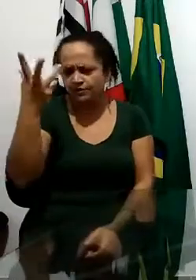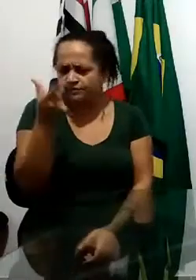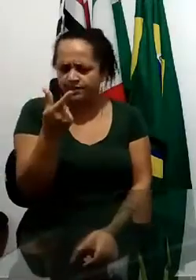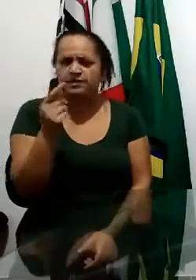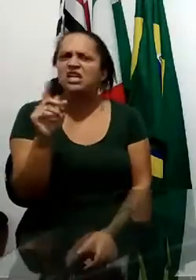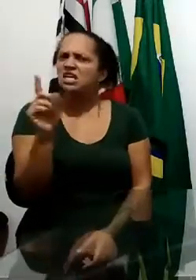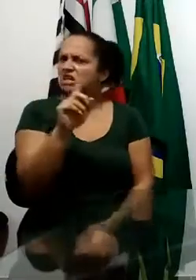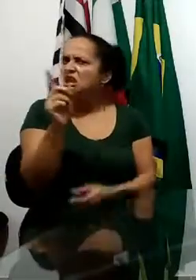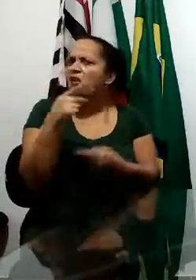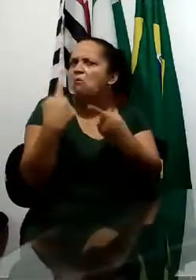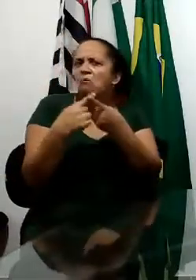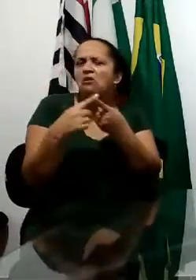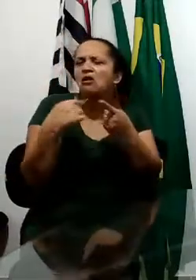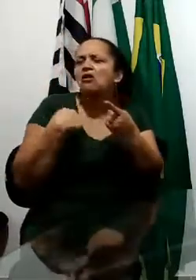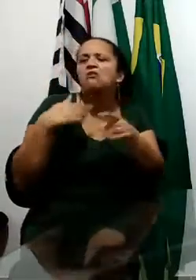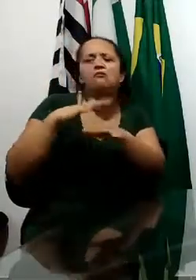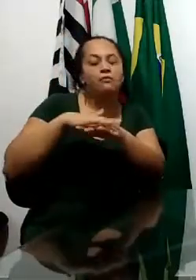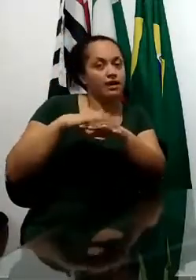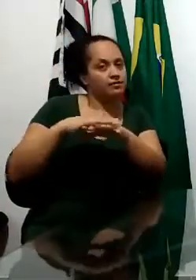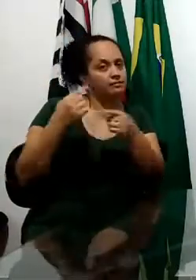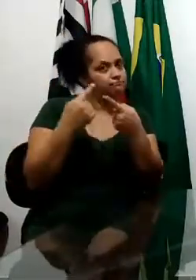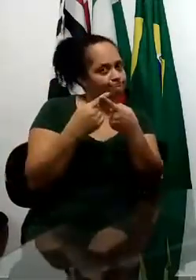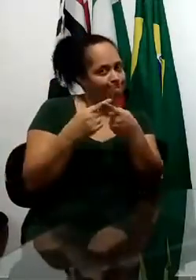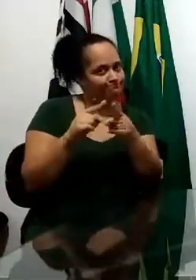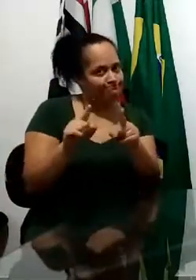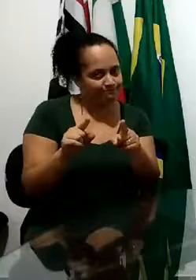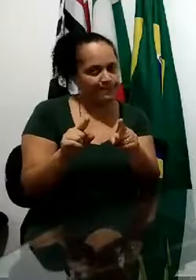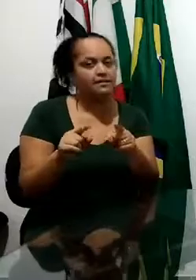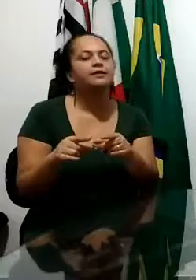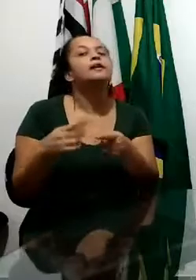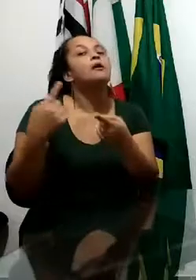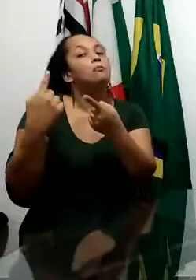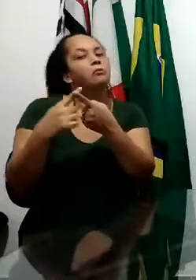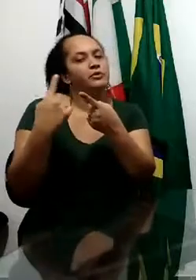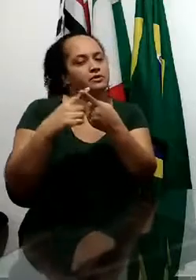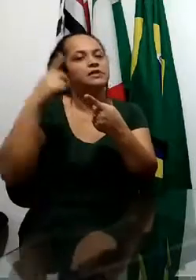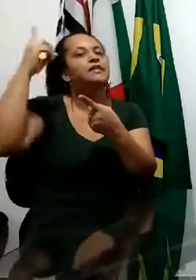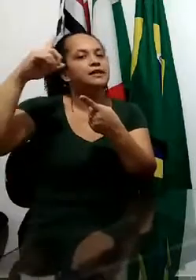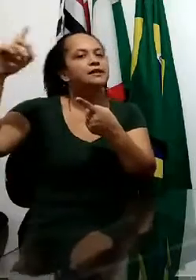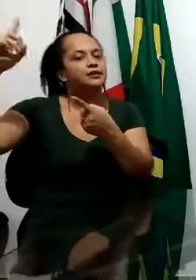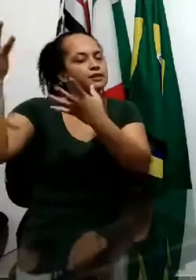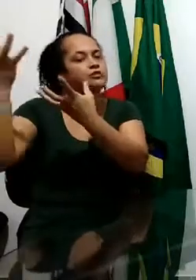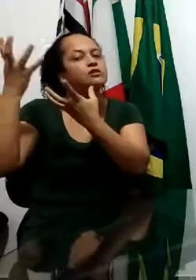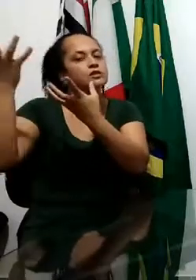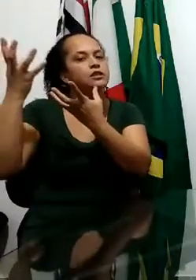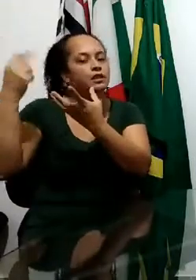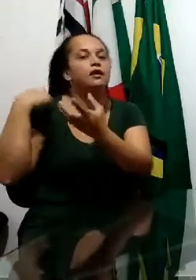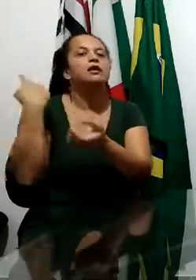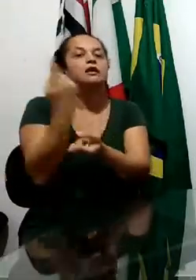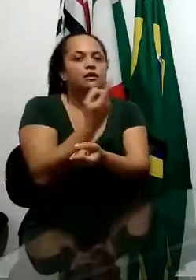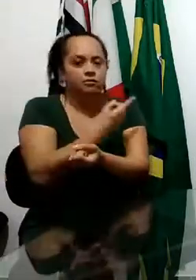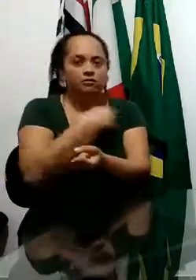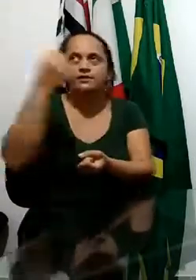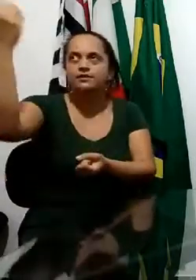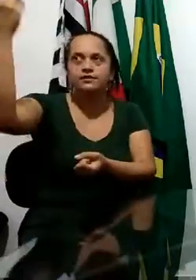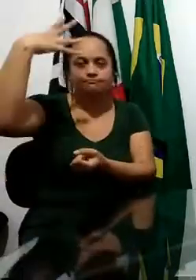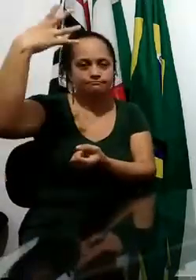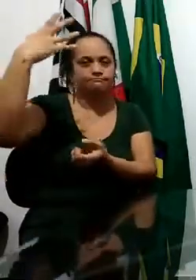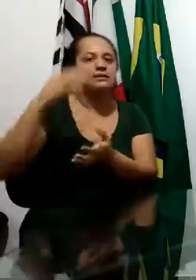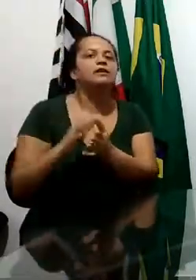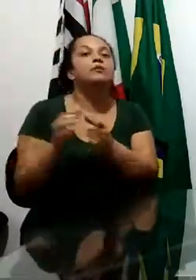obras, mas conforme a sua própria determinação e graça, que nos foi dada em